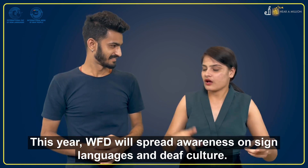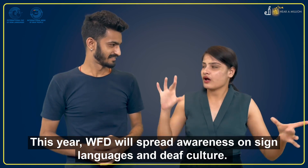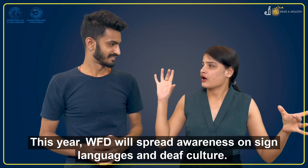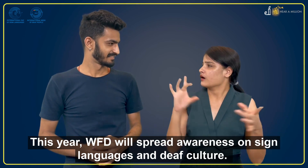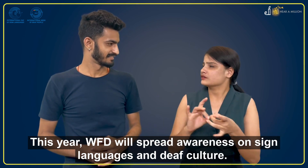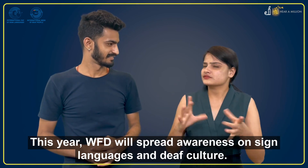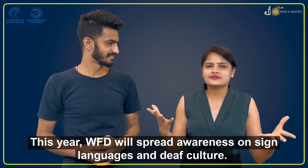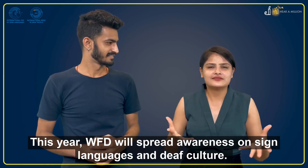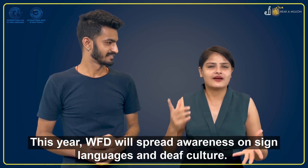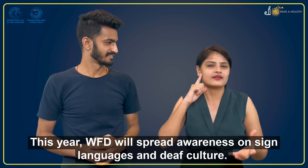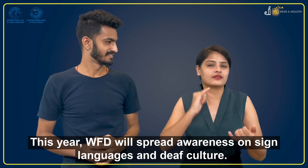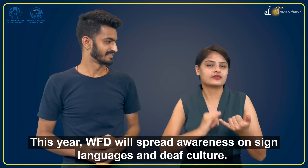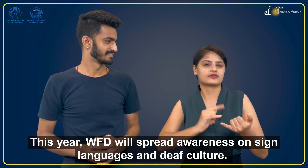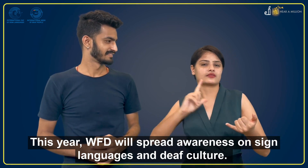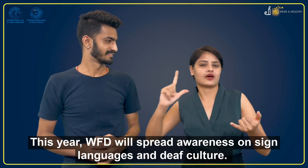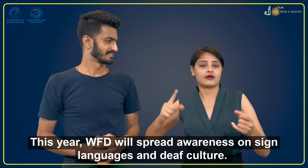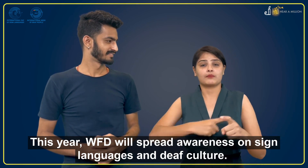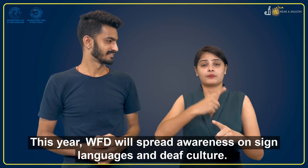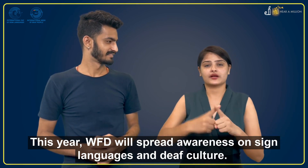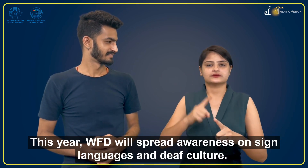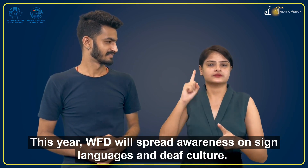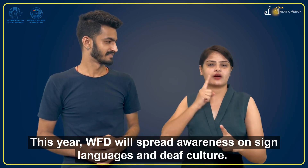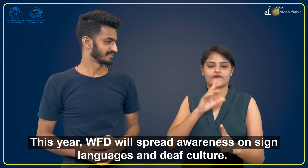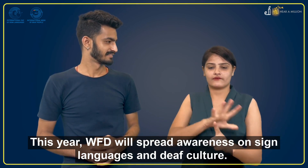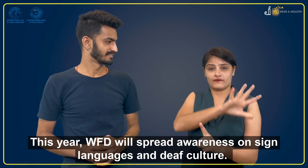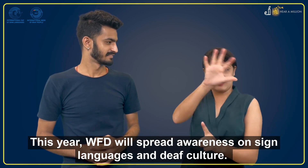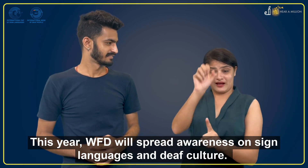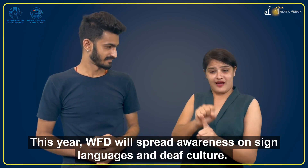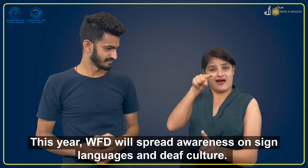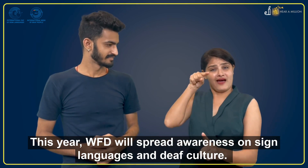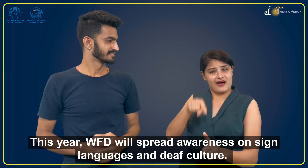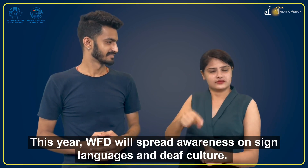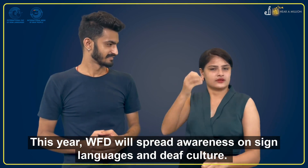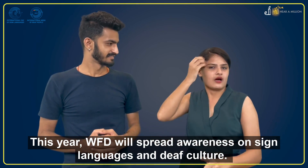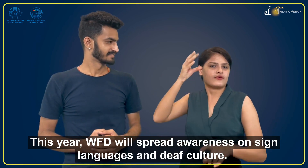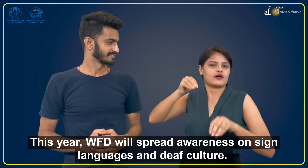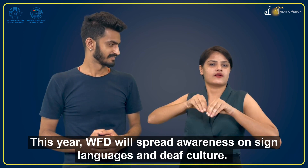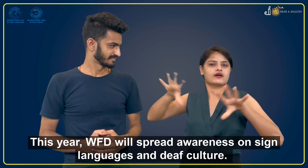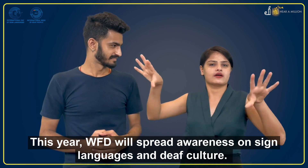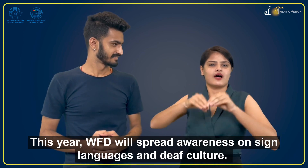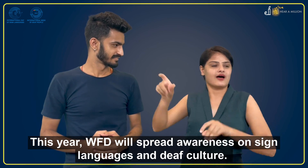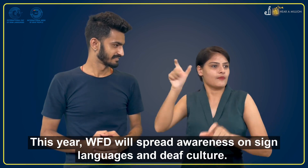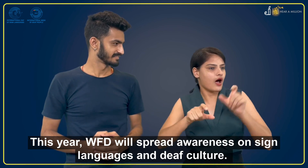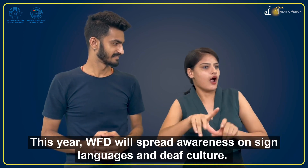सांस्कृतिक भाषाओं और संस्कृति के बारे में जागरूकता फैलाने में